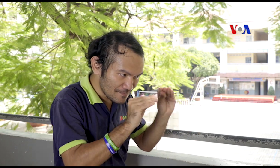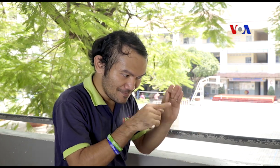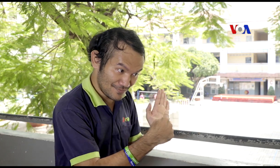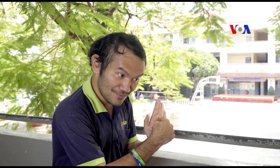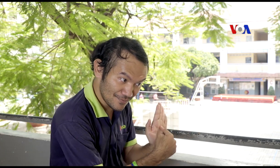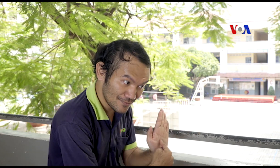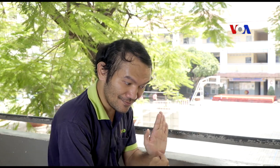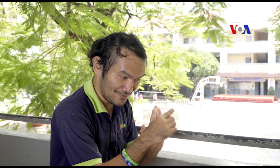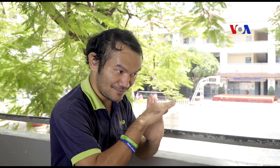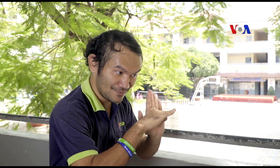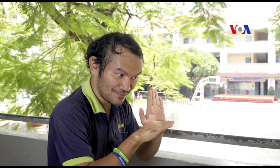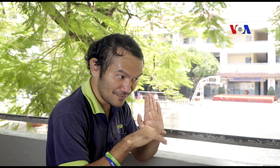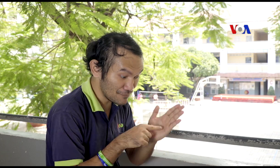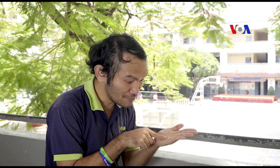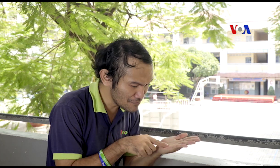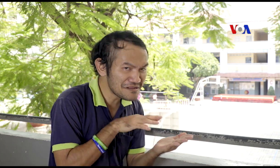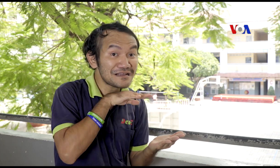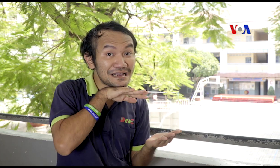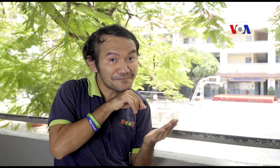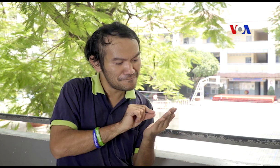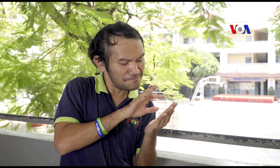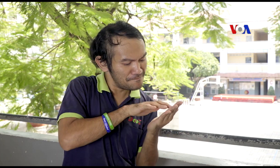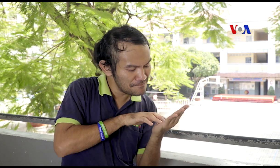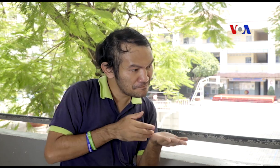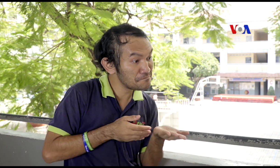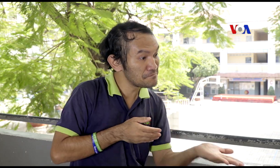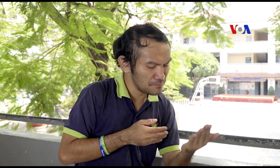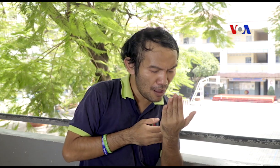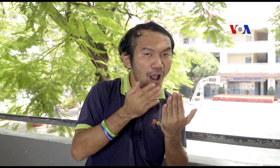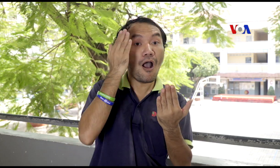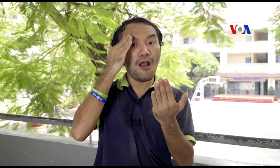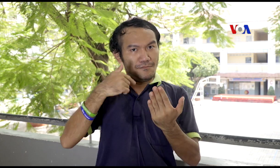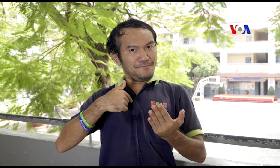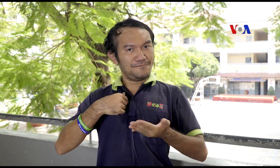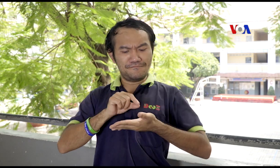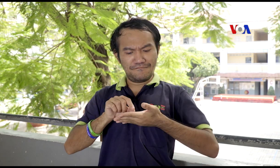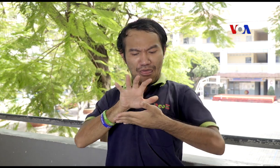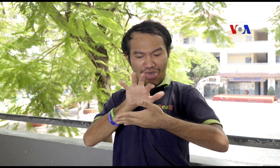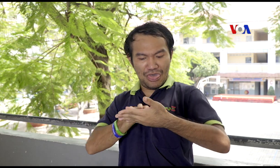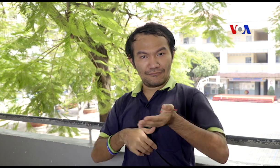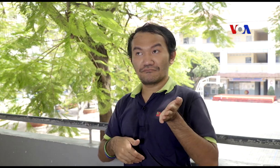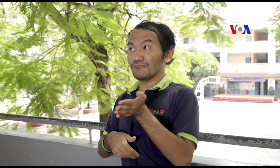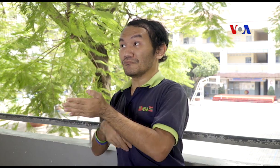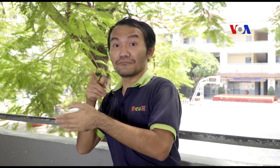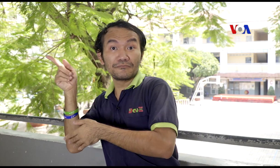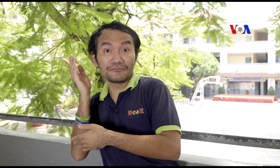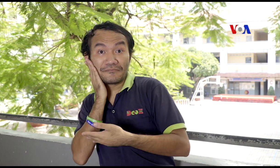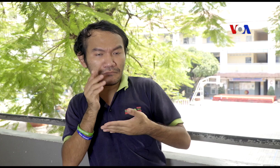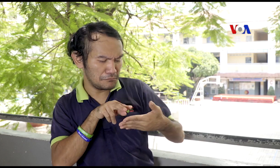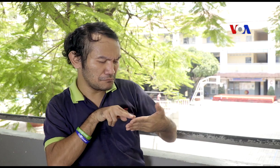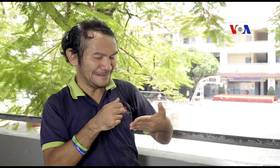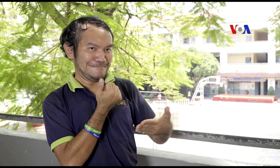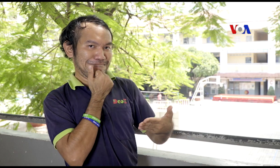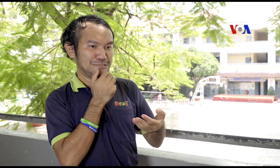Khiêm tự làm bài văn rồi đưa cho mẹ xem và sửa lại cho đúng.